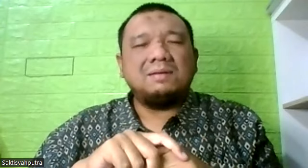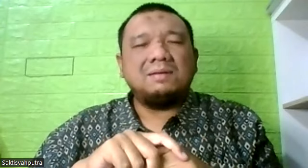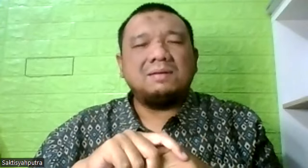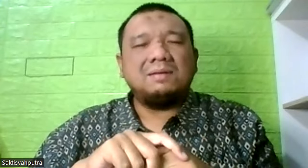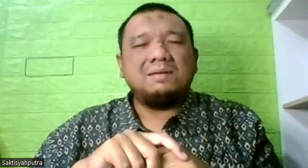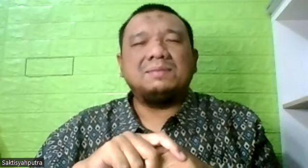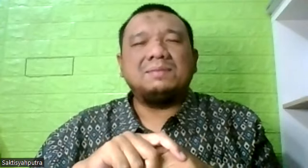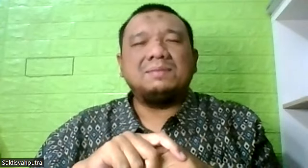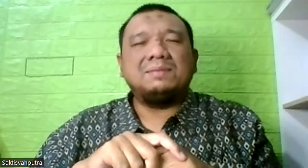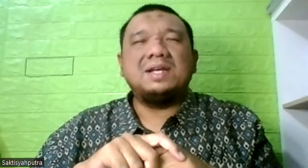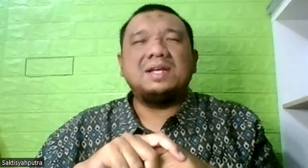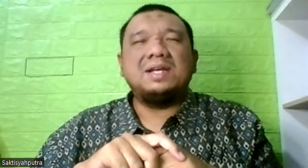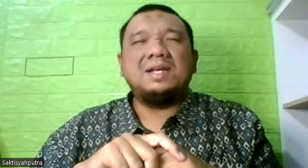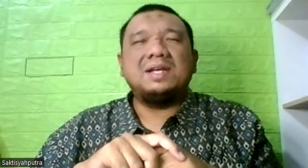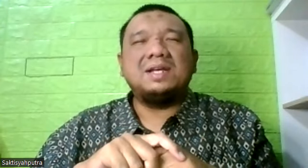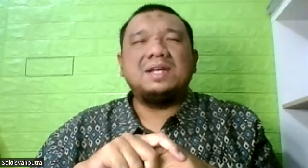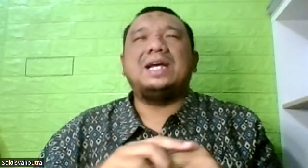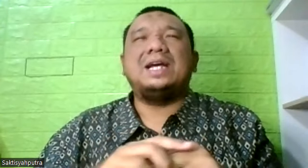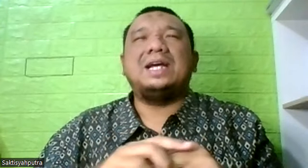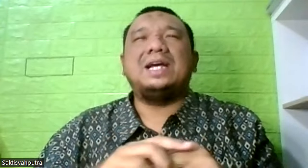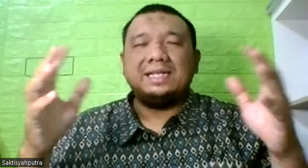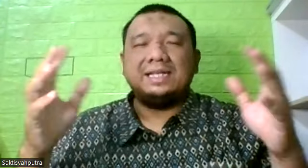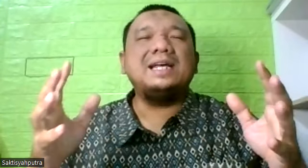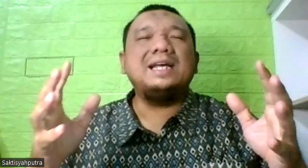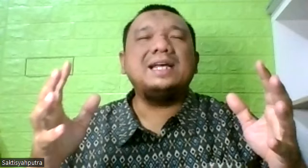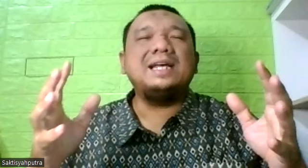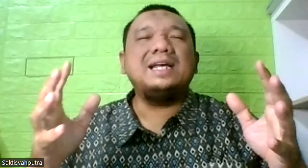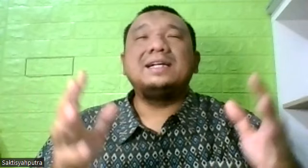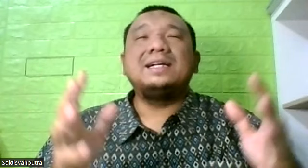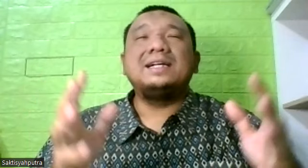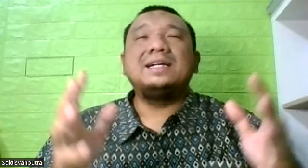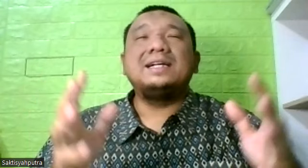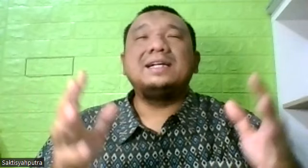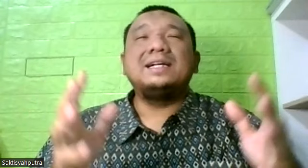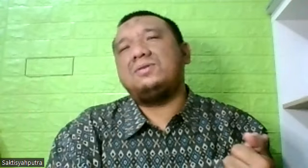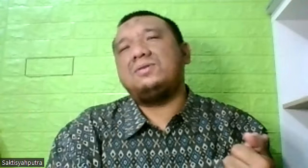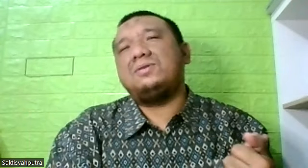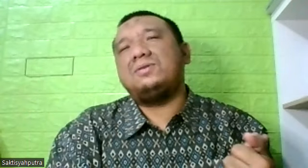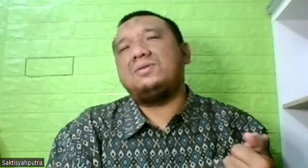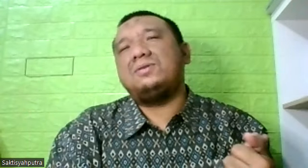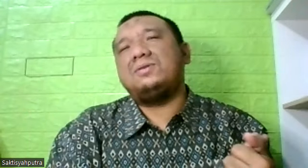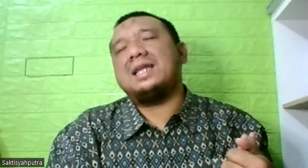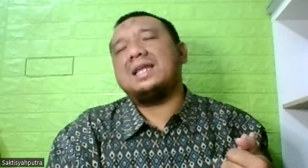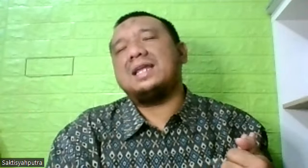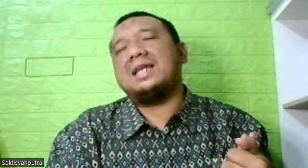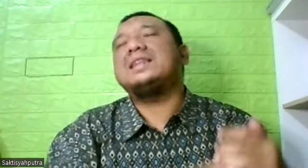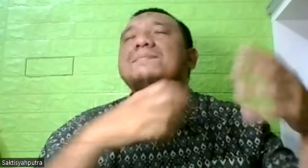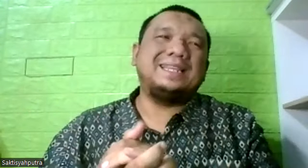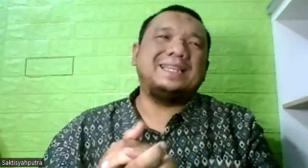kita bersyukur maka akan ditambah nikmat kepada kita harus bersyukur tanda kita bersyukur adalah yang